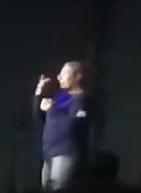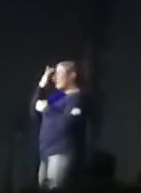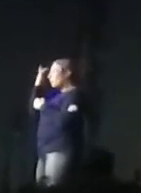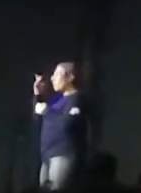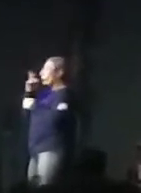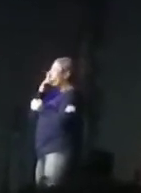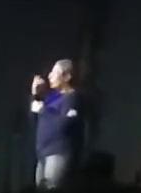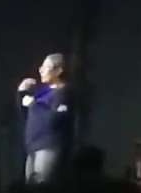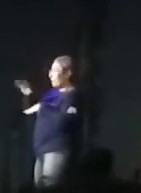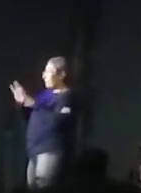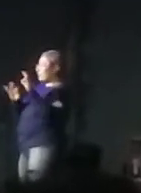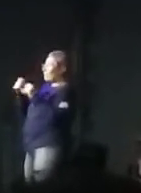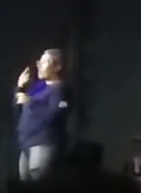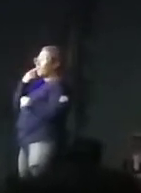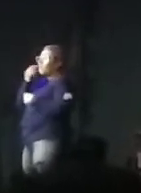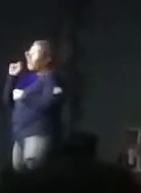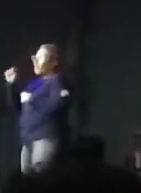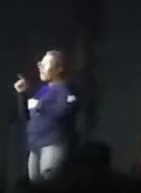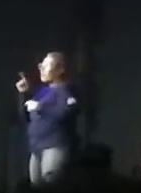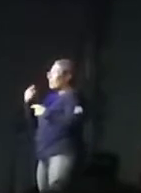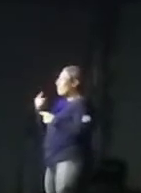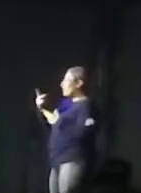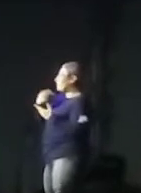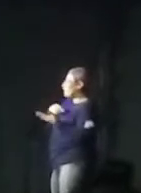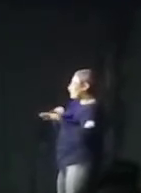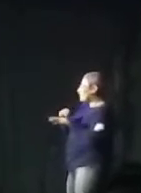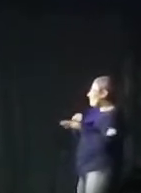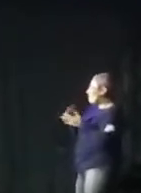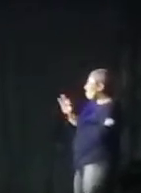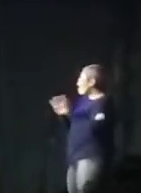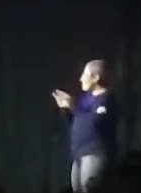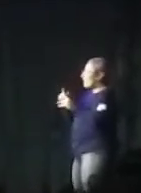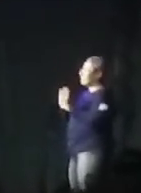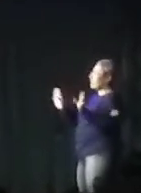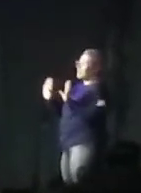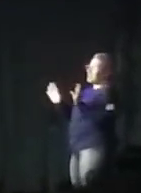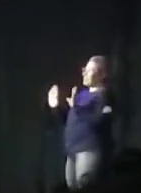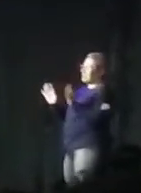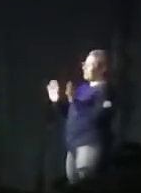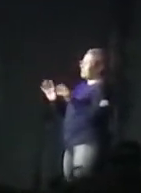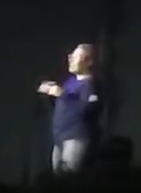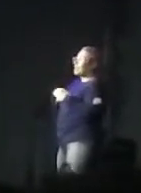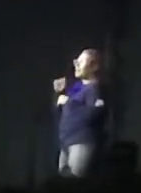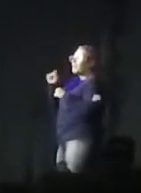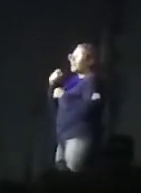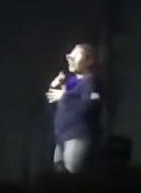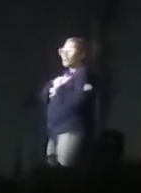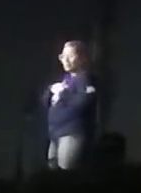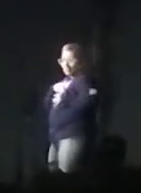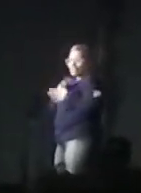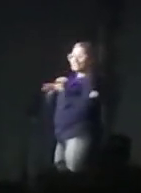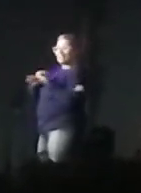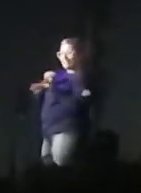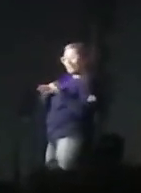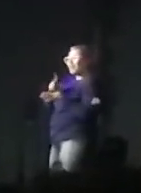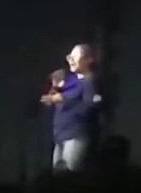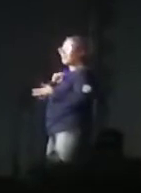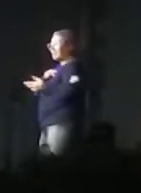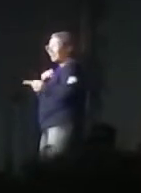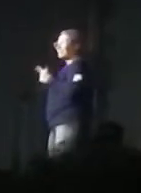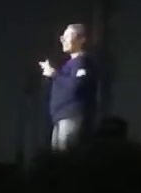acham que era um plano, né? Ó, um, dois, já vou escrever, que plano é esse? Não foi. Eu gostava de escrever, gostava